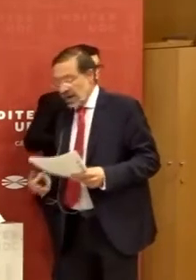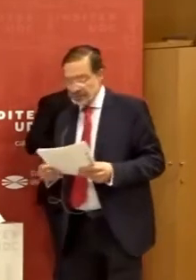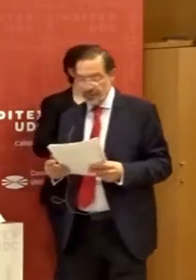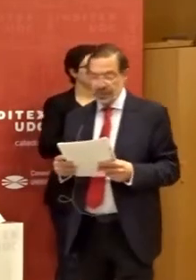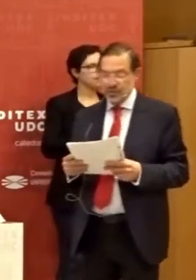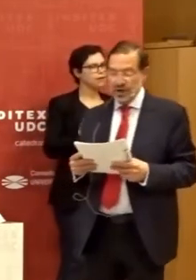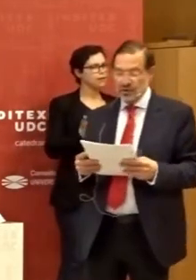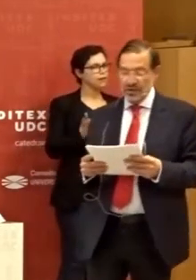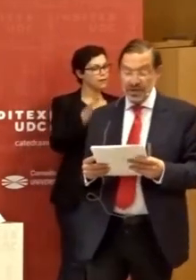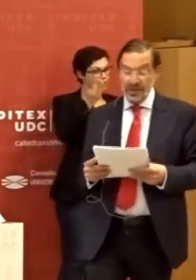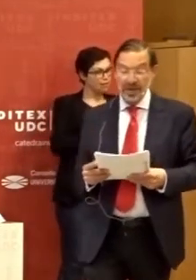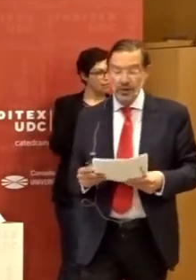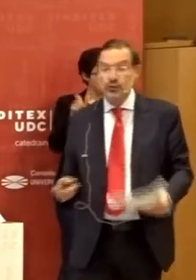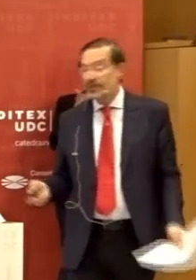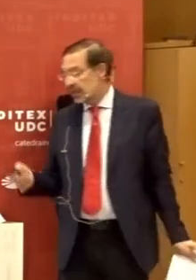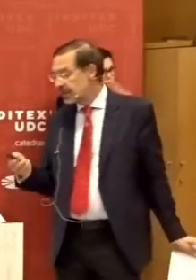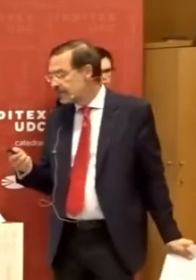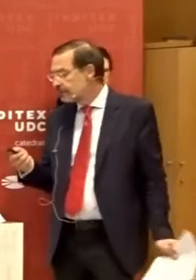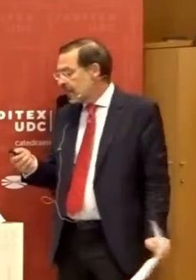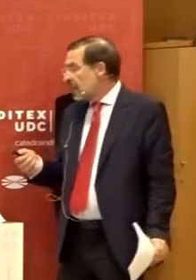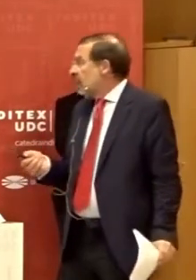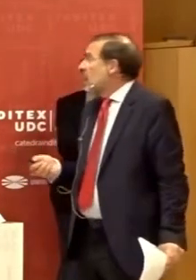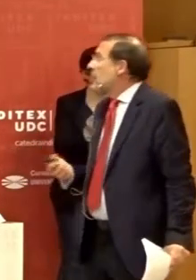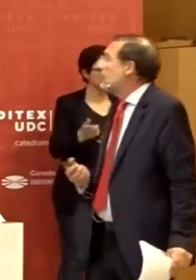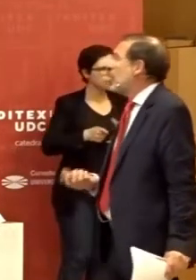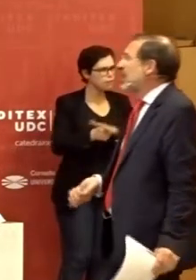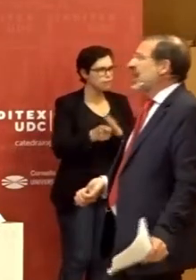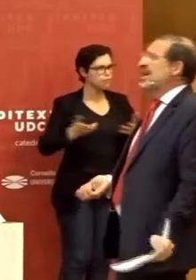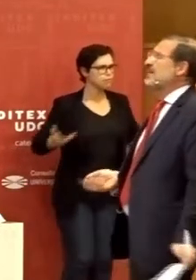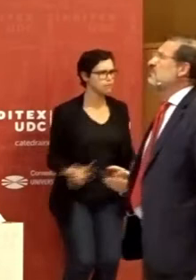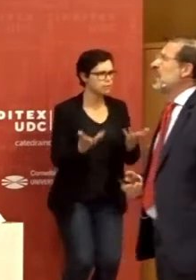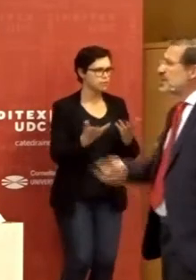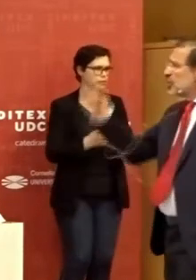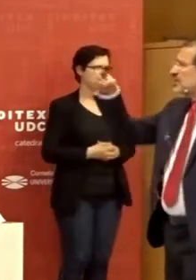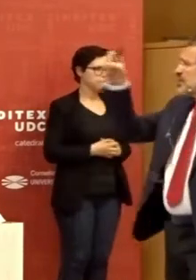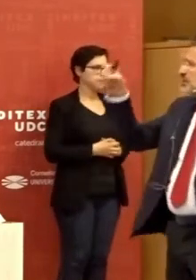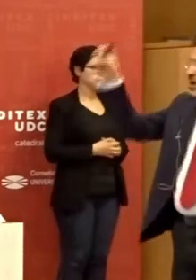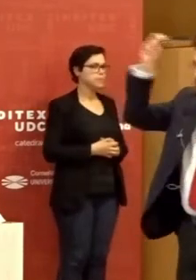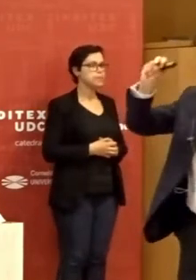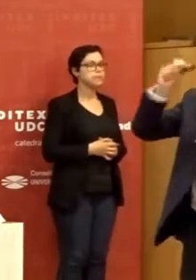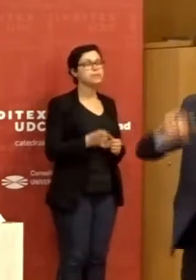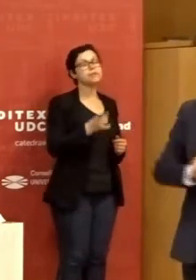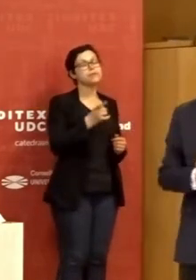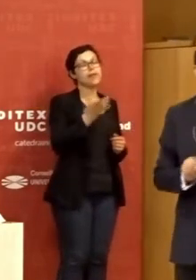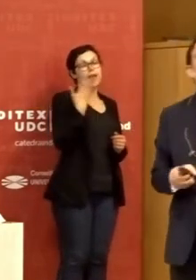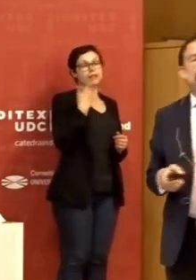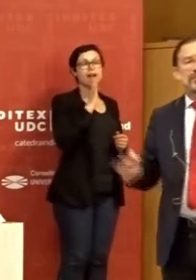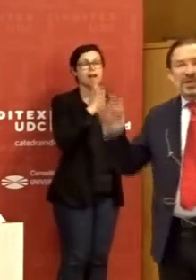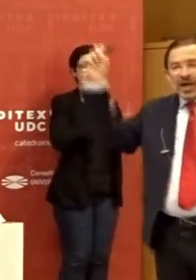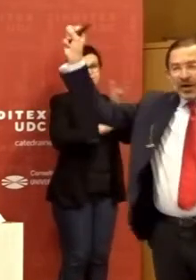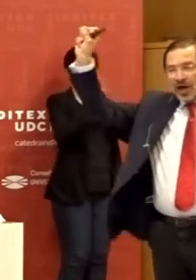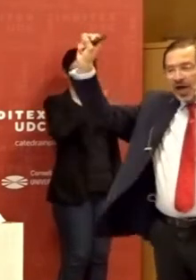incidamos sobre las propias personas con discapacidad y sus familias. ¿Por qué? He dicho antes, y voy a volver ahora